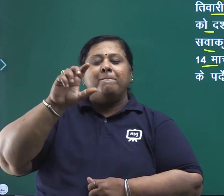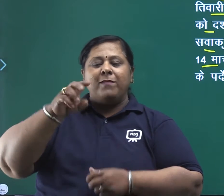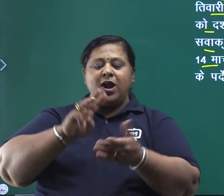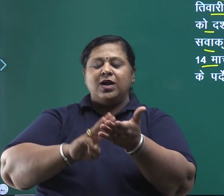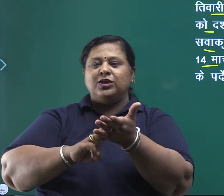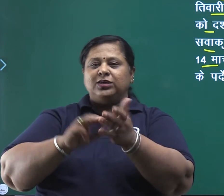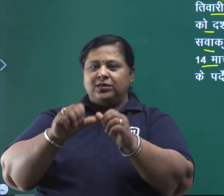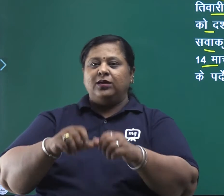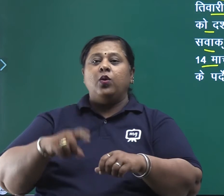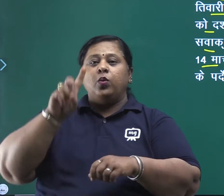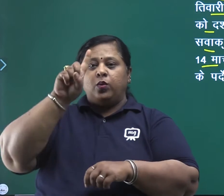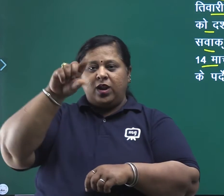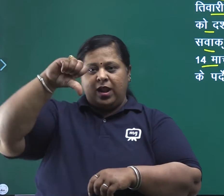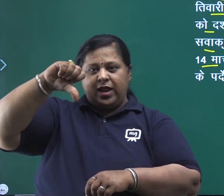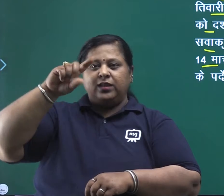1931 को